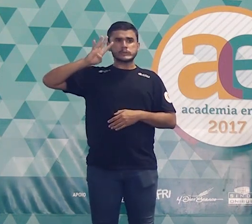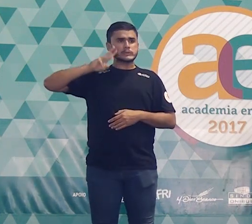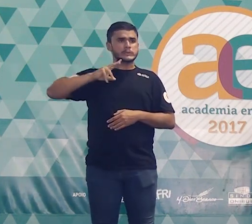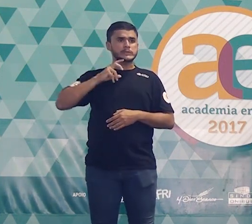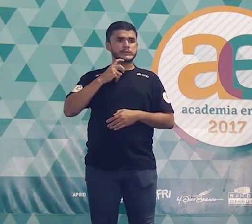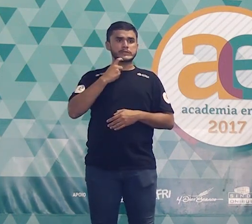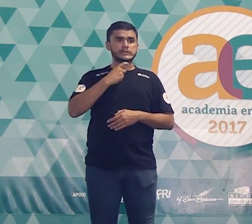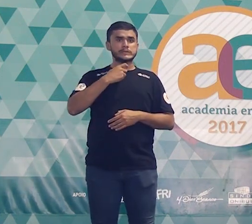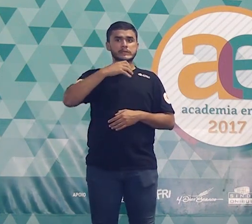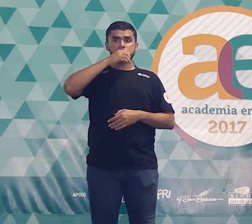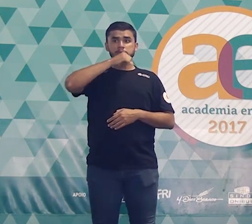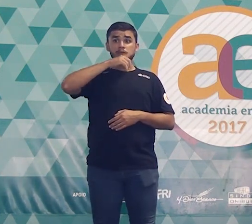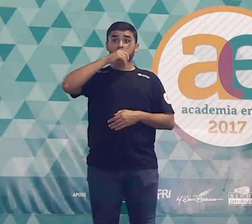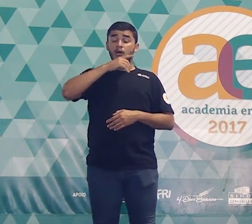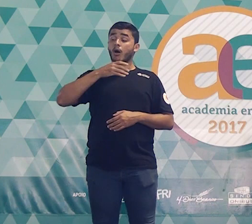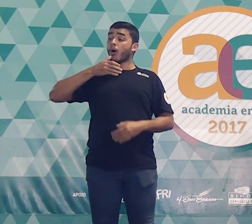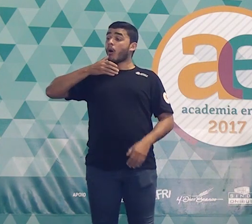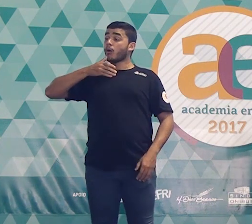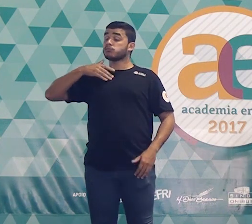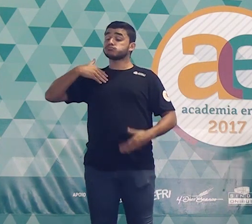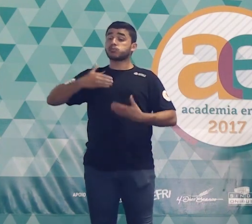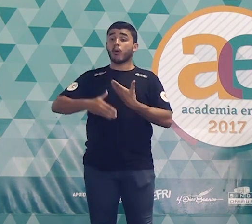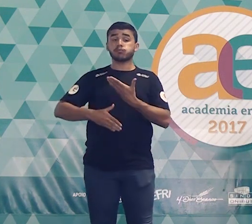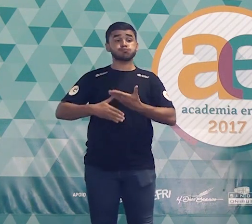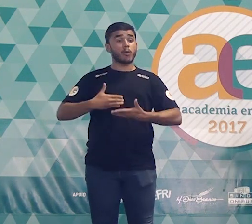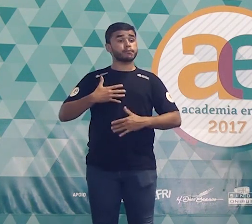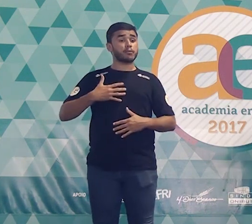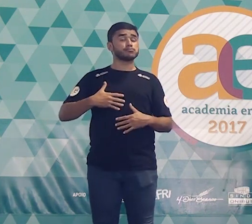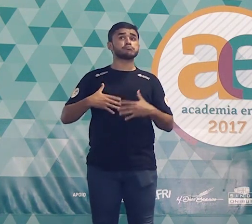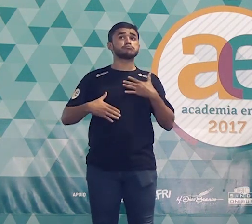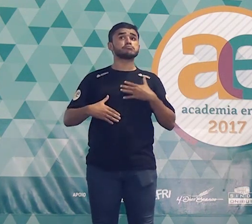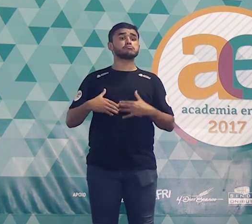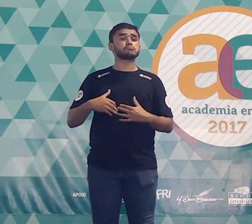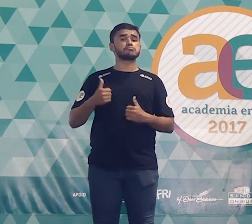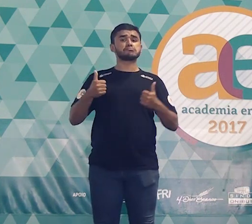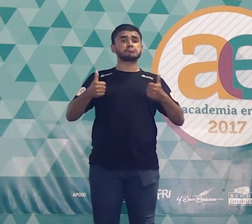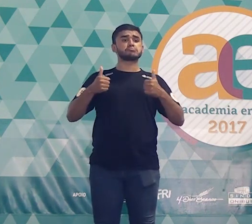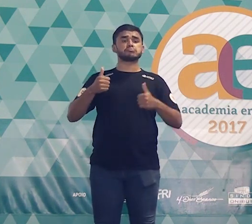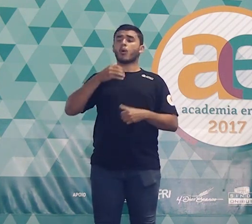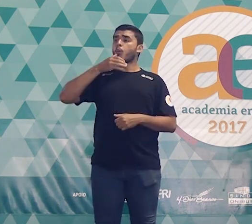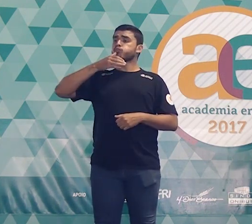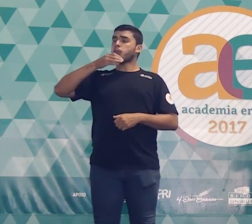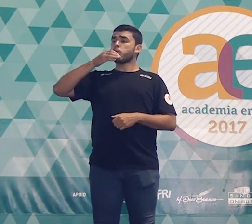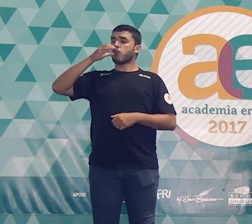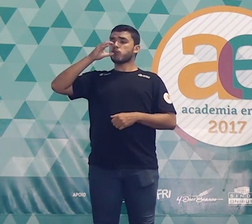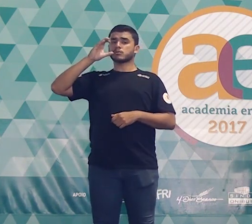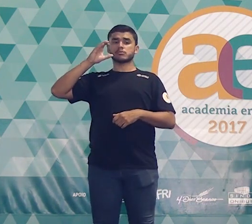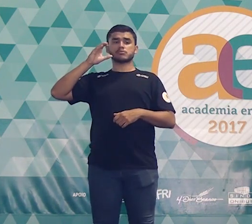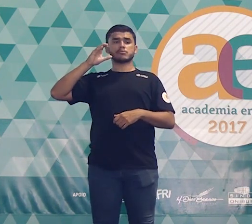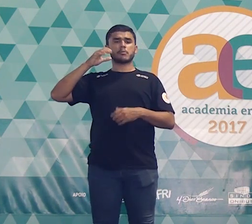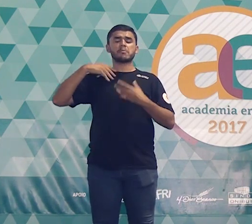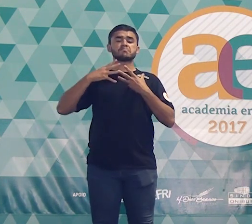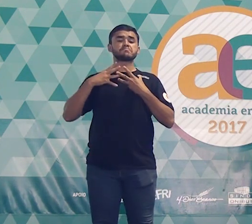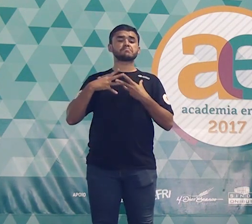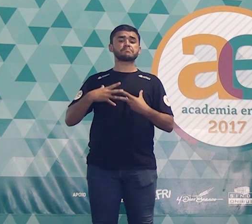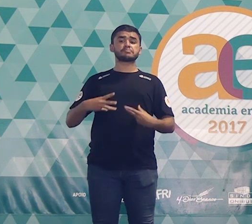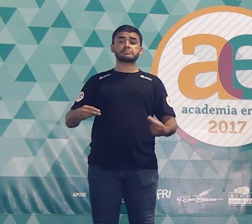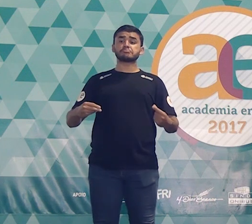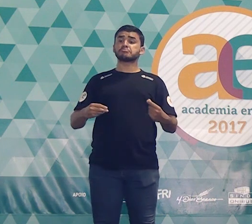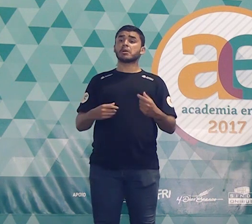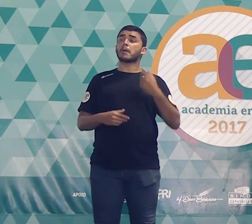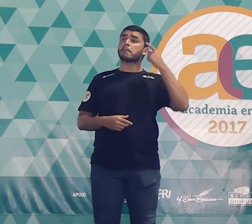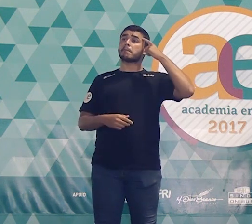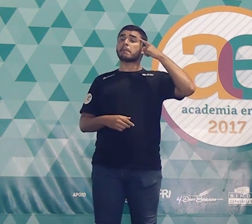Vai ter um dia que eu vou beber um copo de cerveja, um copo de cerveja, e vai ser mesmo que eu ter bebido água. Compreende ou